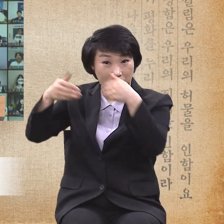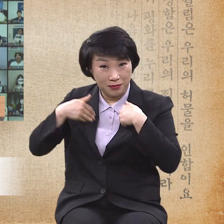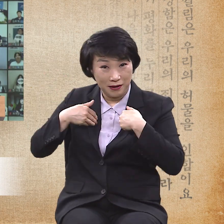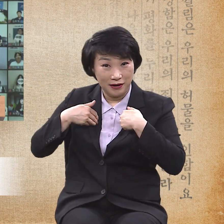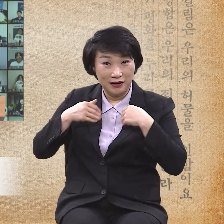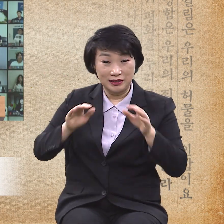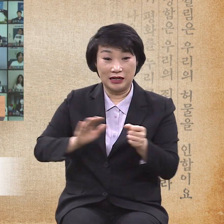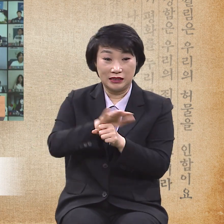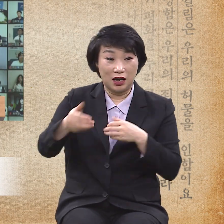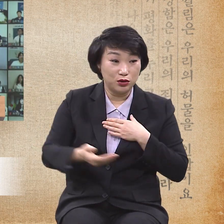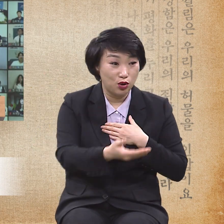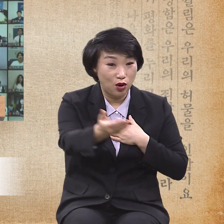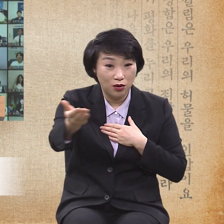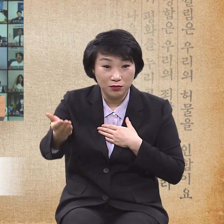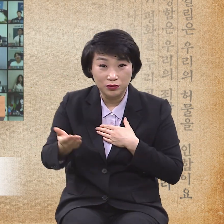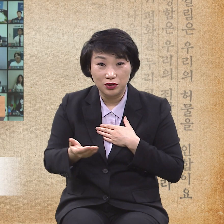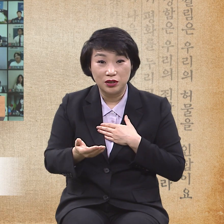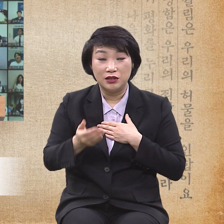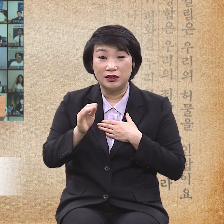사랑하는